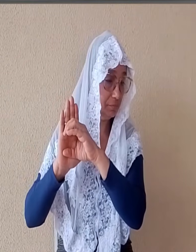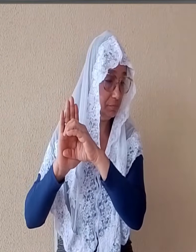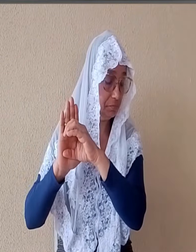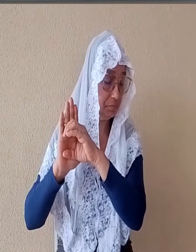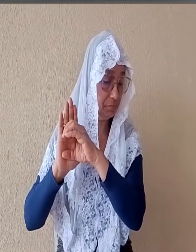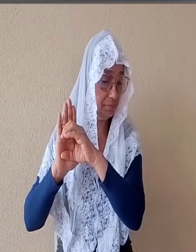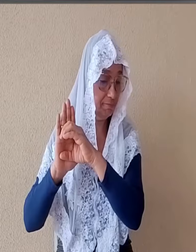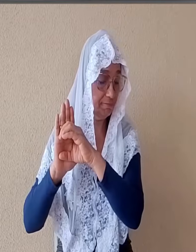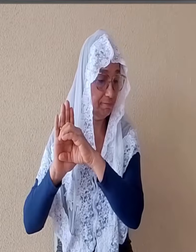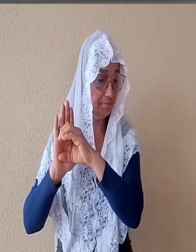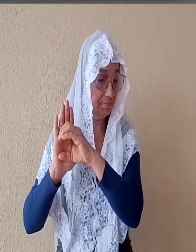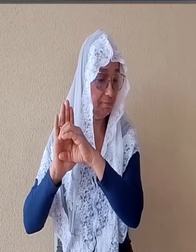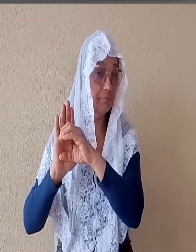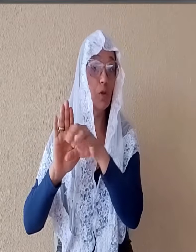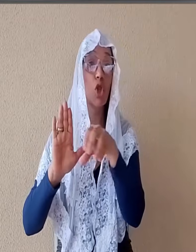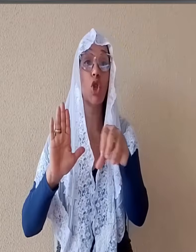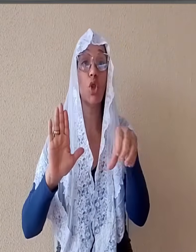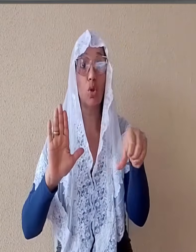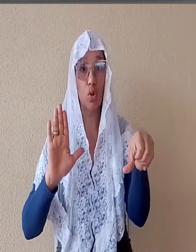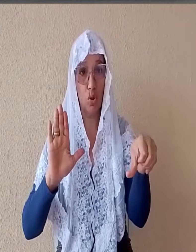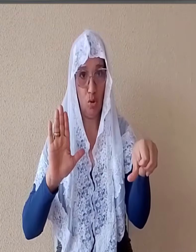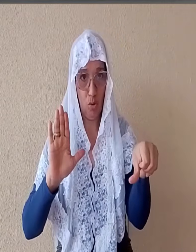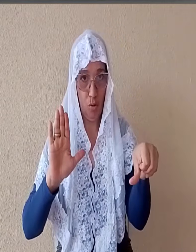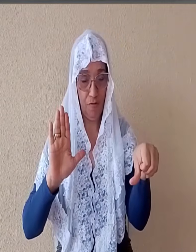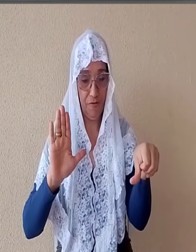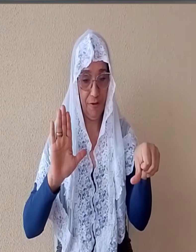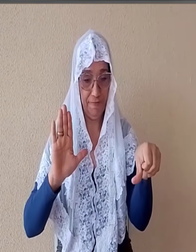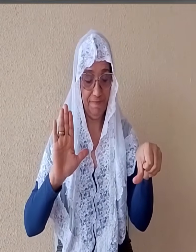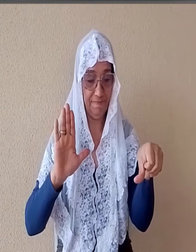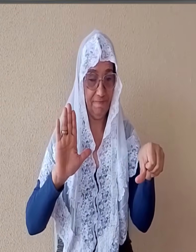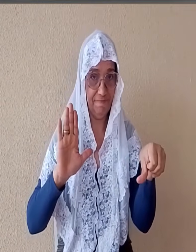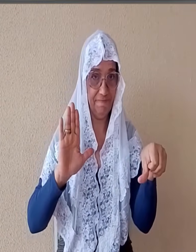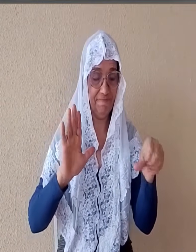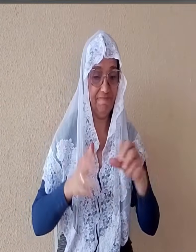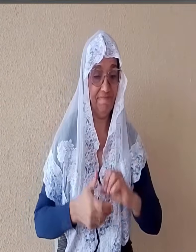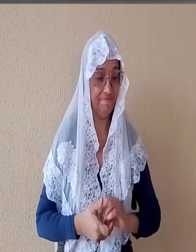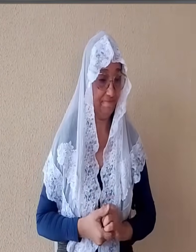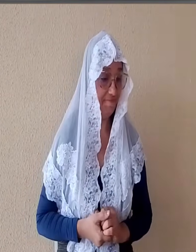9. Os Geobonitas enganam a Josué.